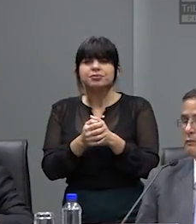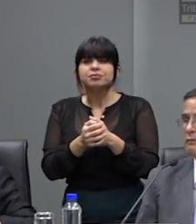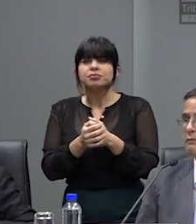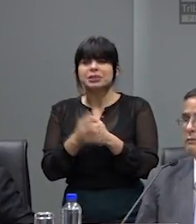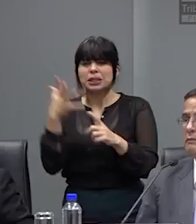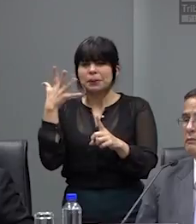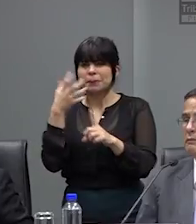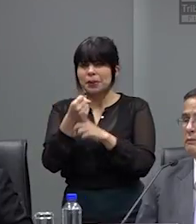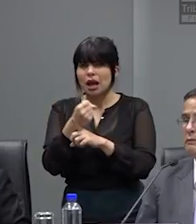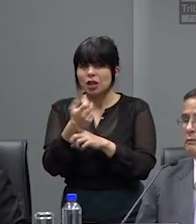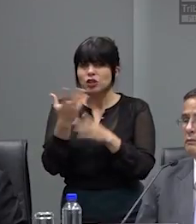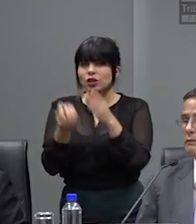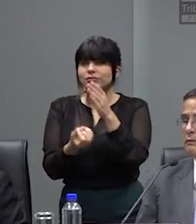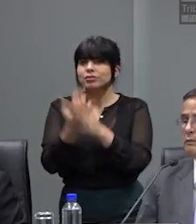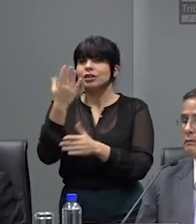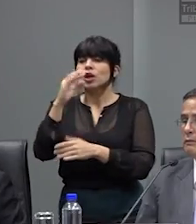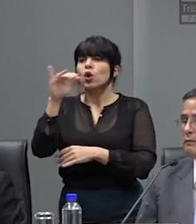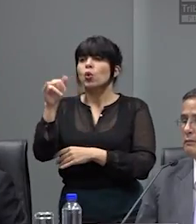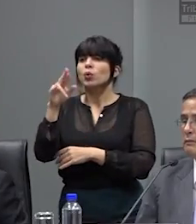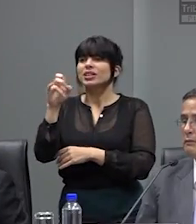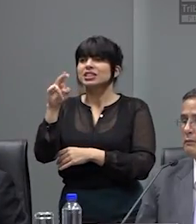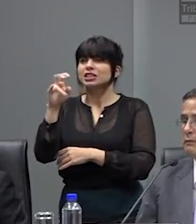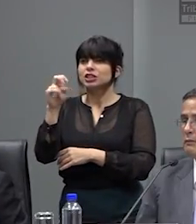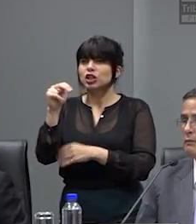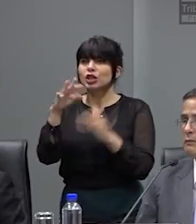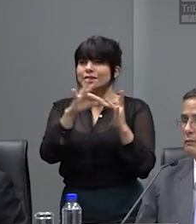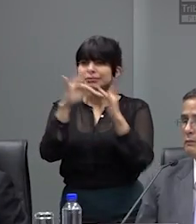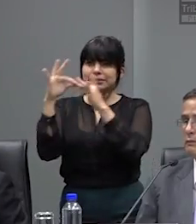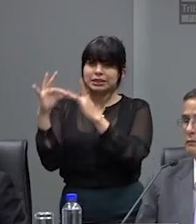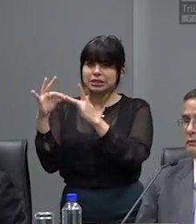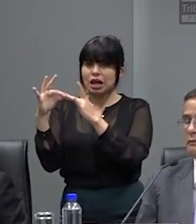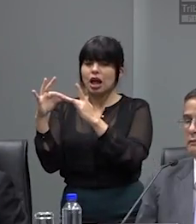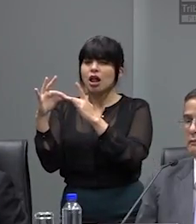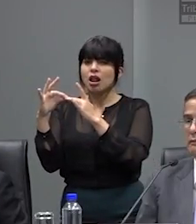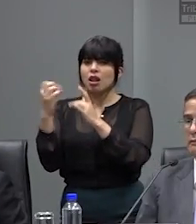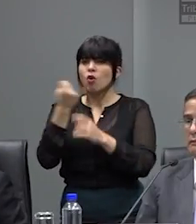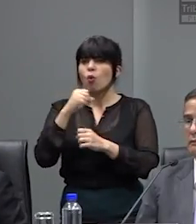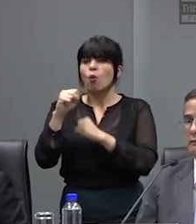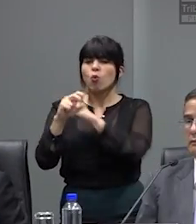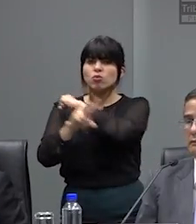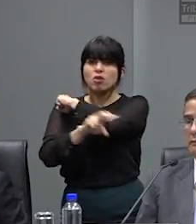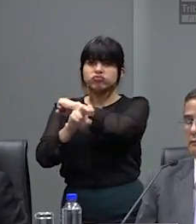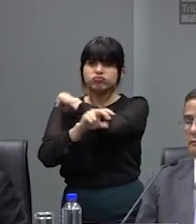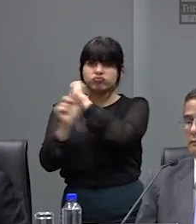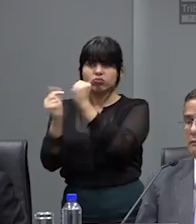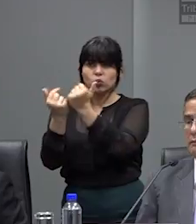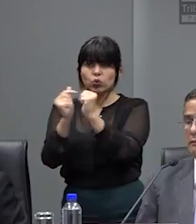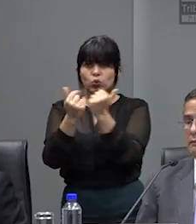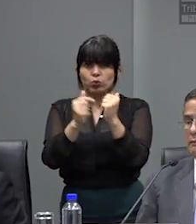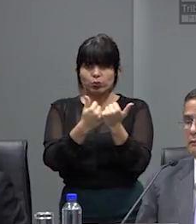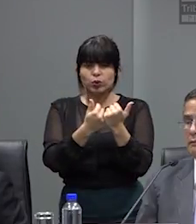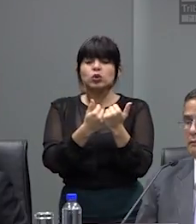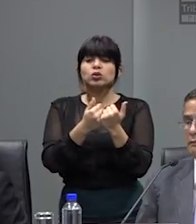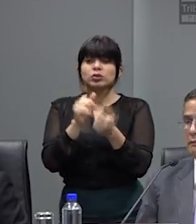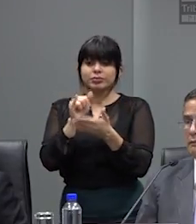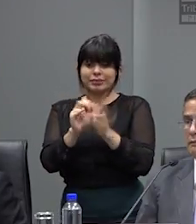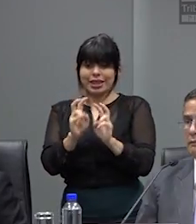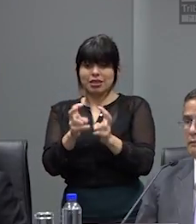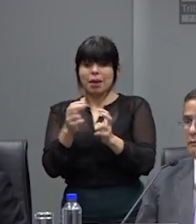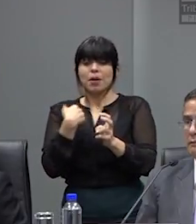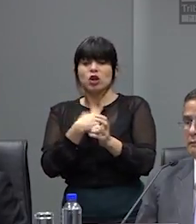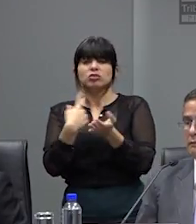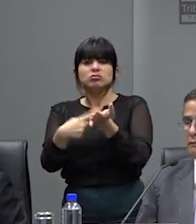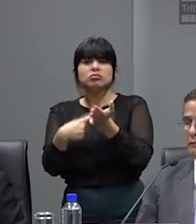gran impacto, que es la creación de la jurisdicción especializada contra la delincuencia organizada. Y en este caso